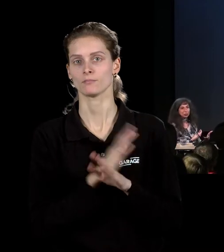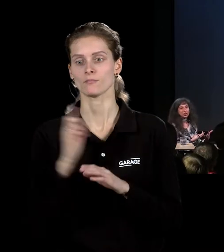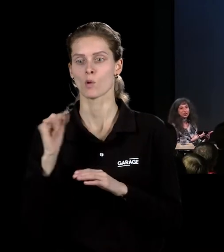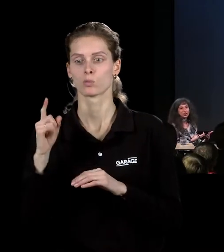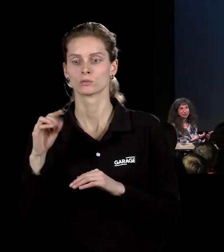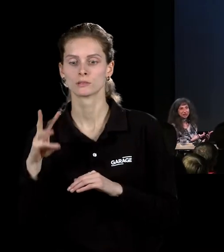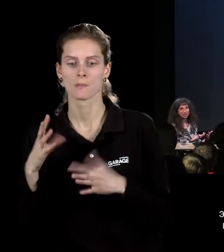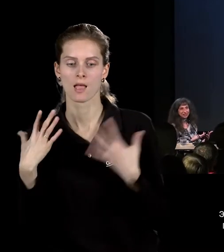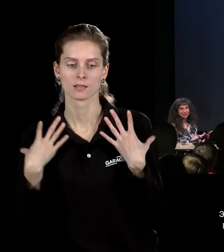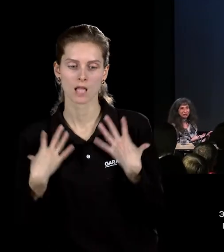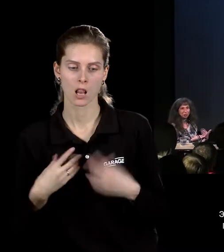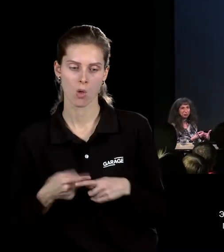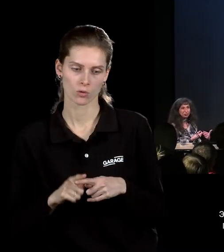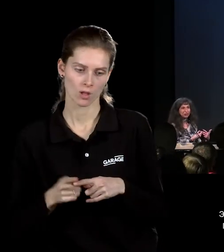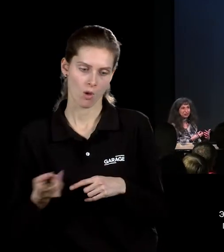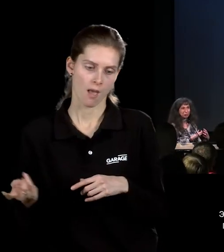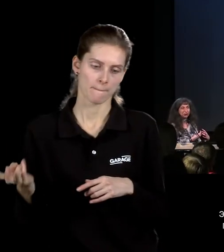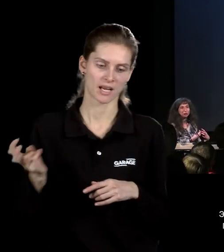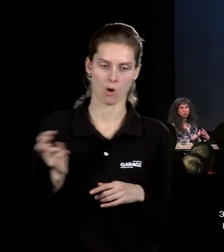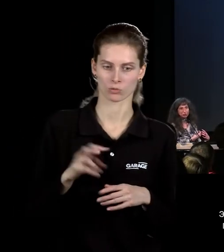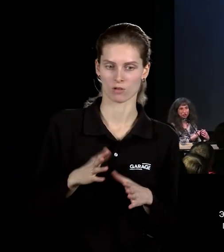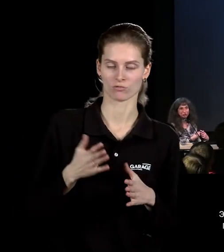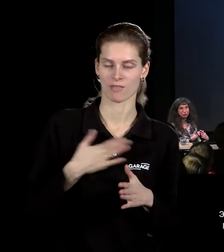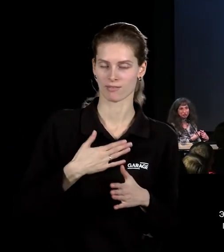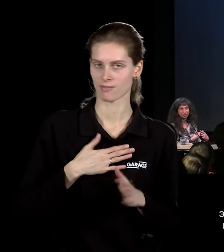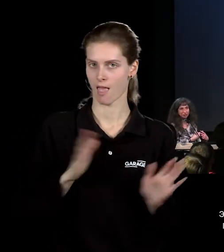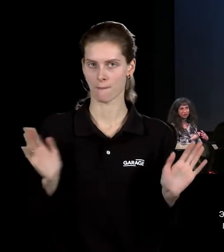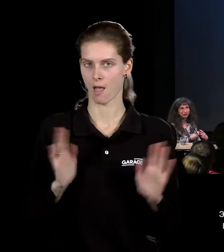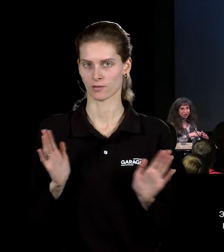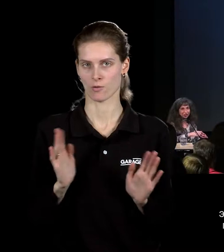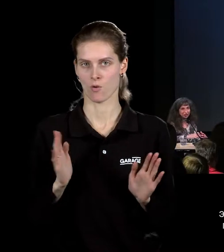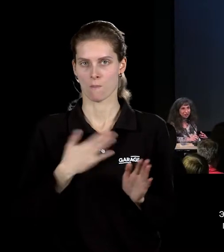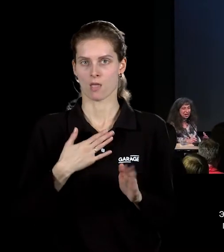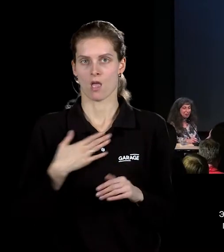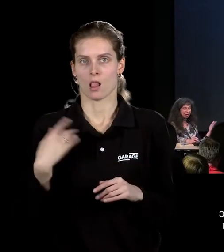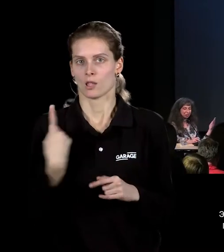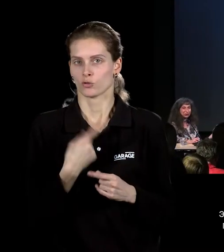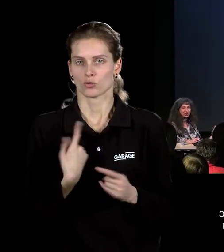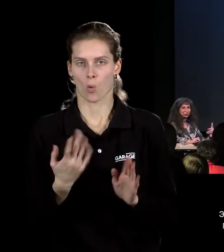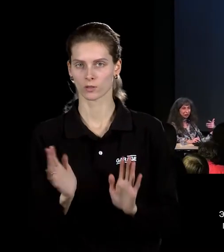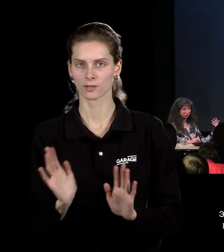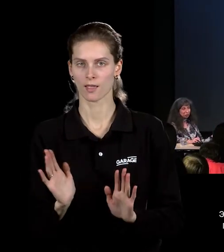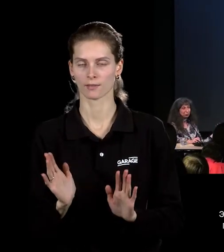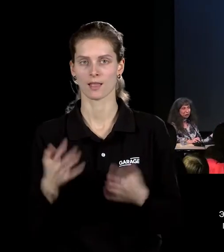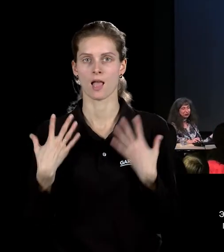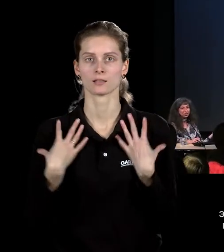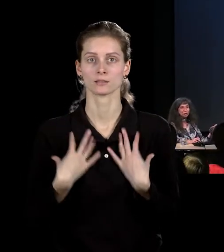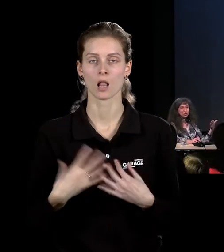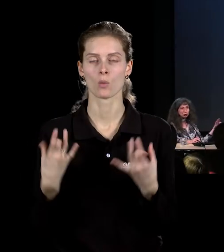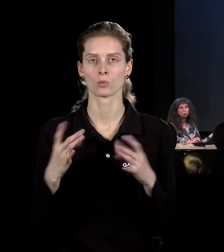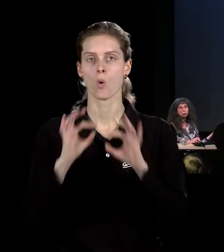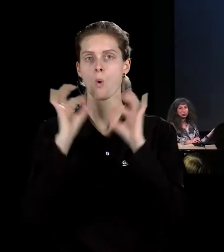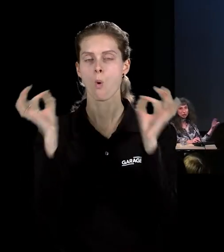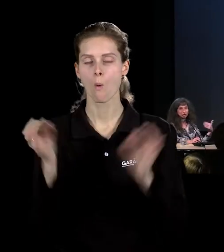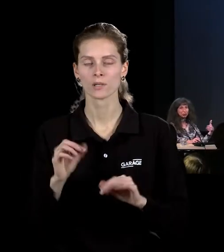это что-то приходящее, да, это не то, что является моей сутью, это не то, что является моей личностью, поэтому остается его образ,